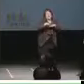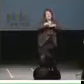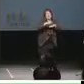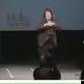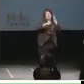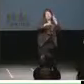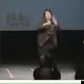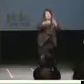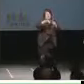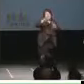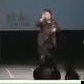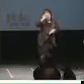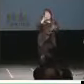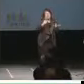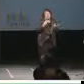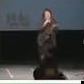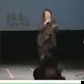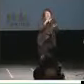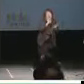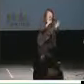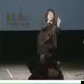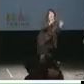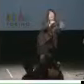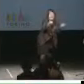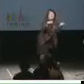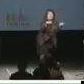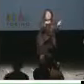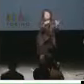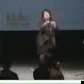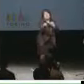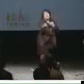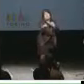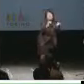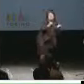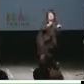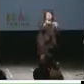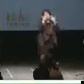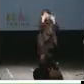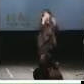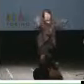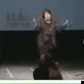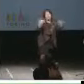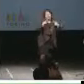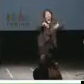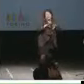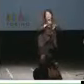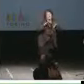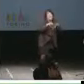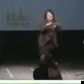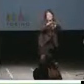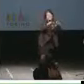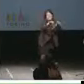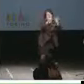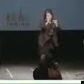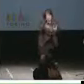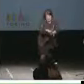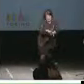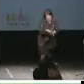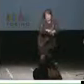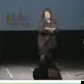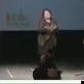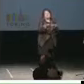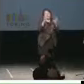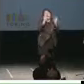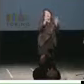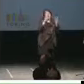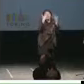a migliorare l'esperienza di tutti ma di sicuro ci stiamo mettendo tutto l'impegno necessario prima di